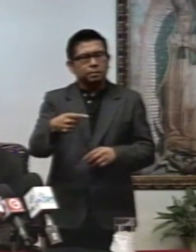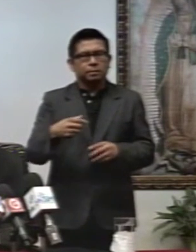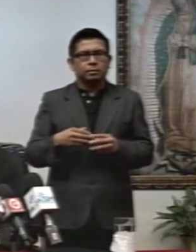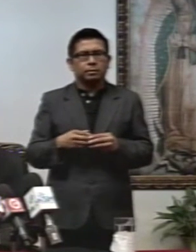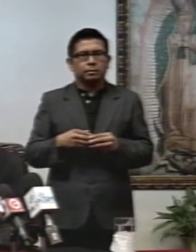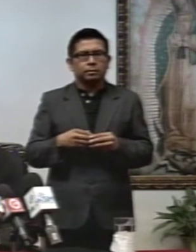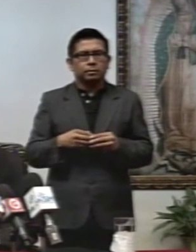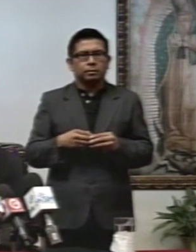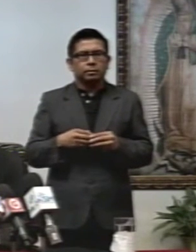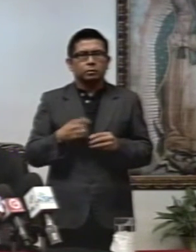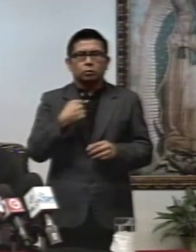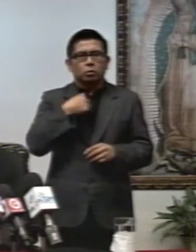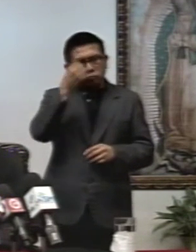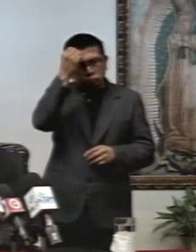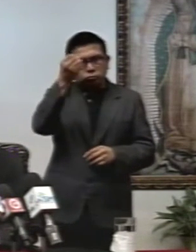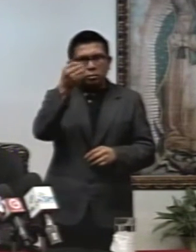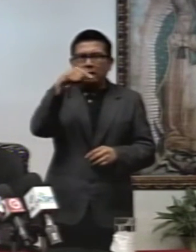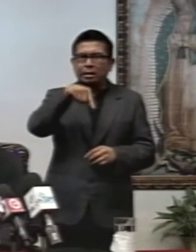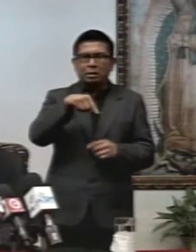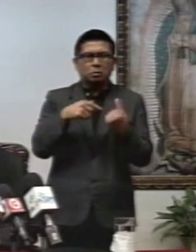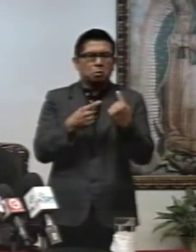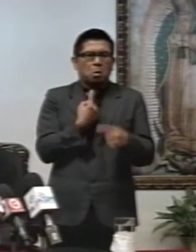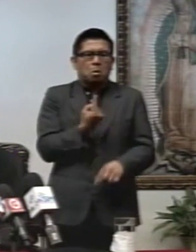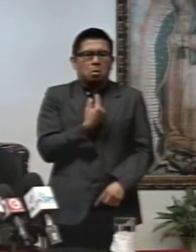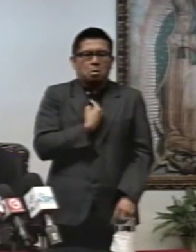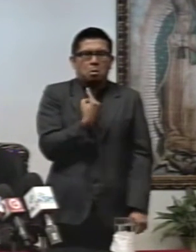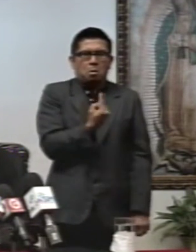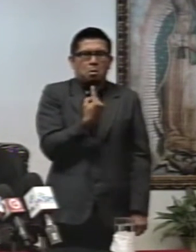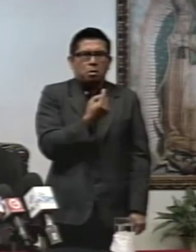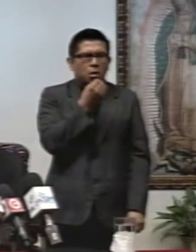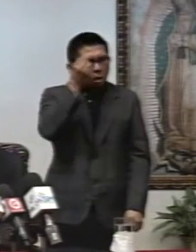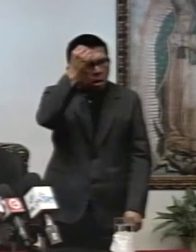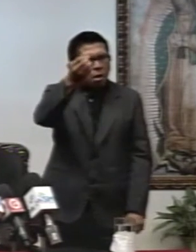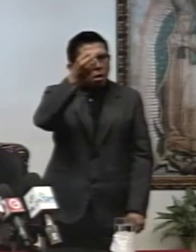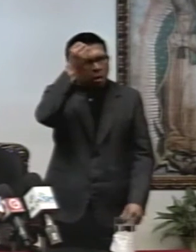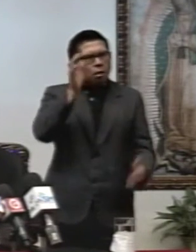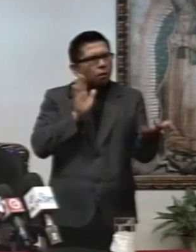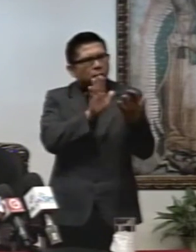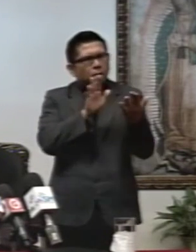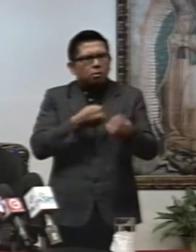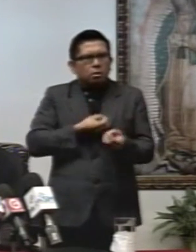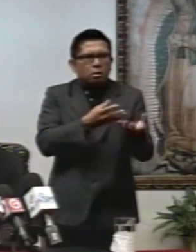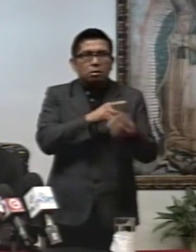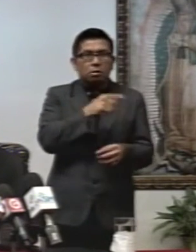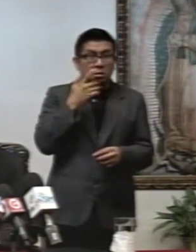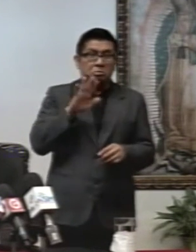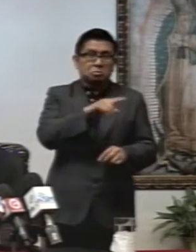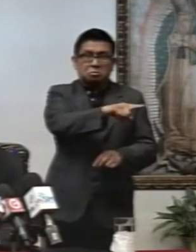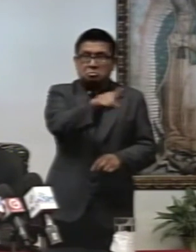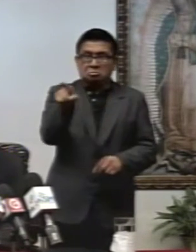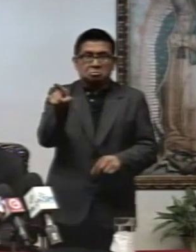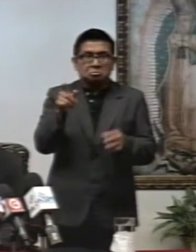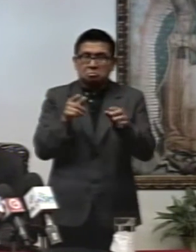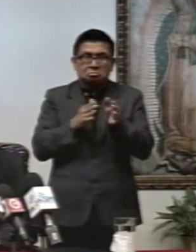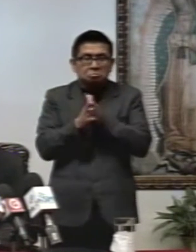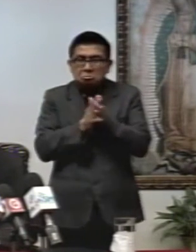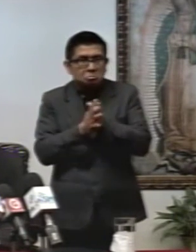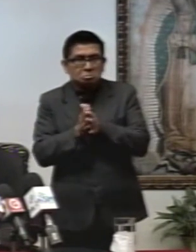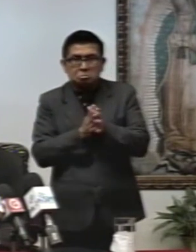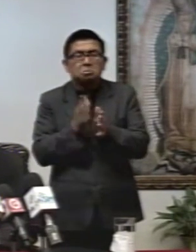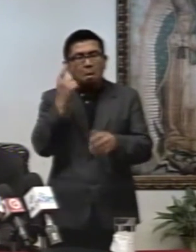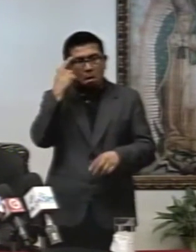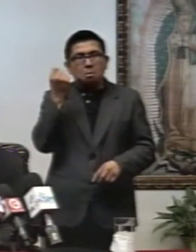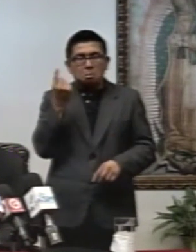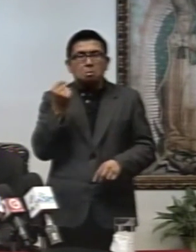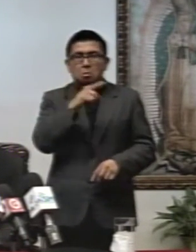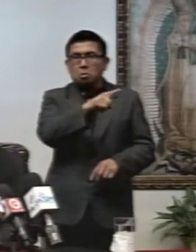y como una voz en el desierto. De presto tampoco veo que a ustedes les interese mucho, y lo comprendo porque a